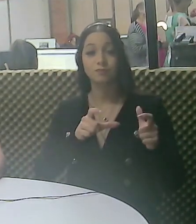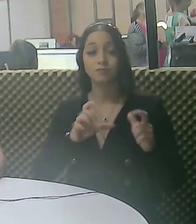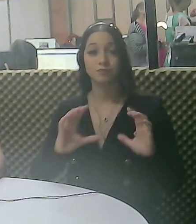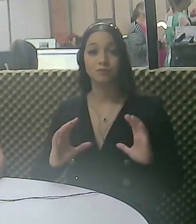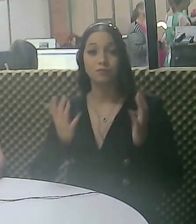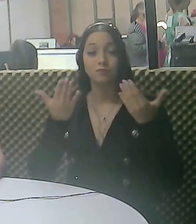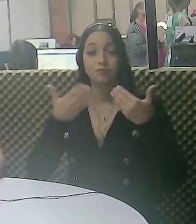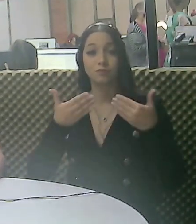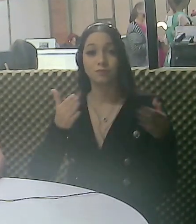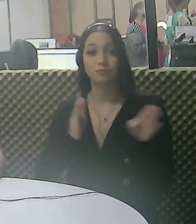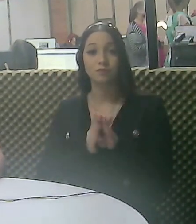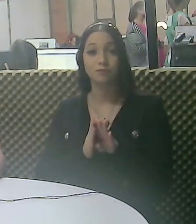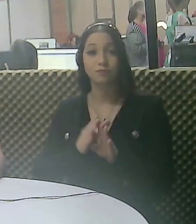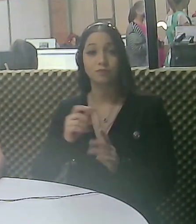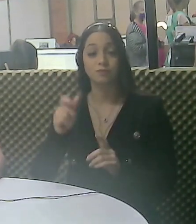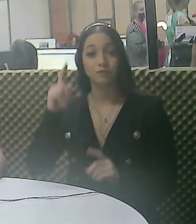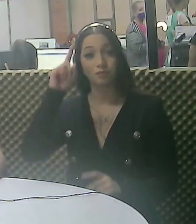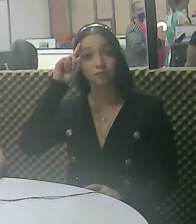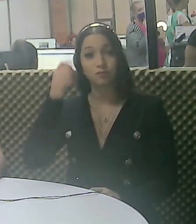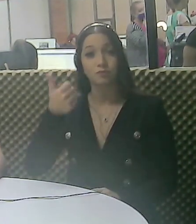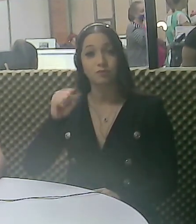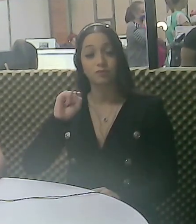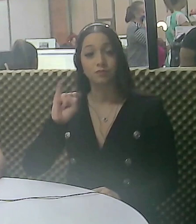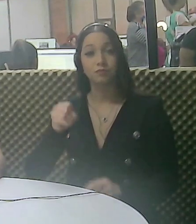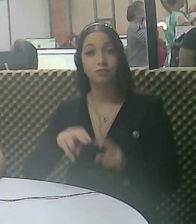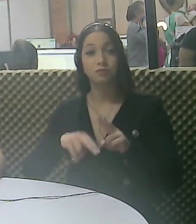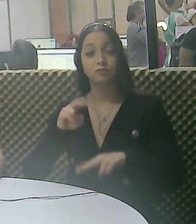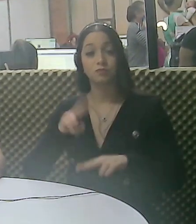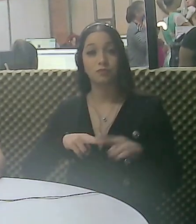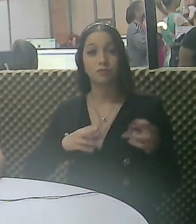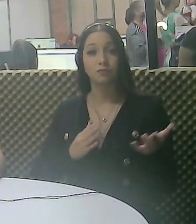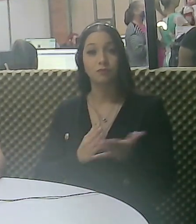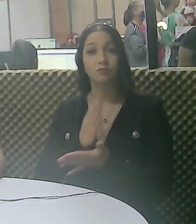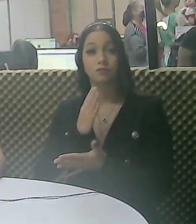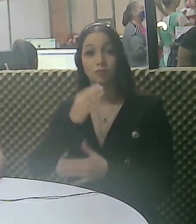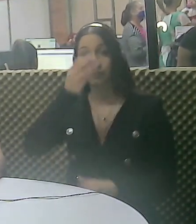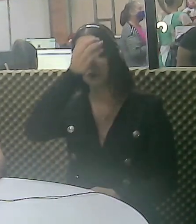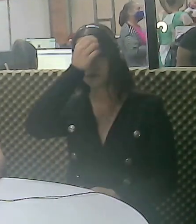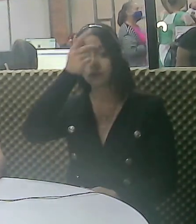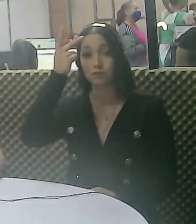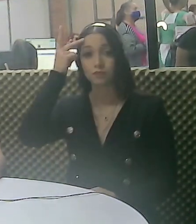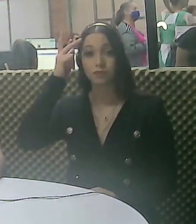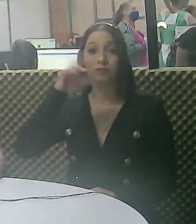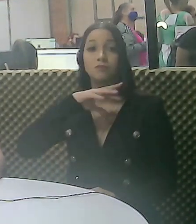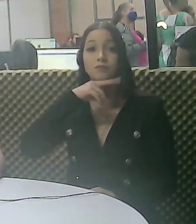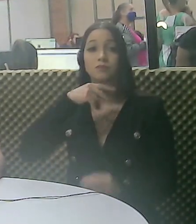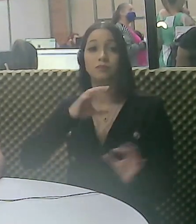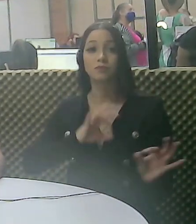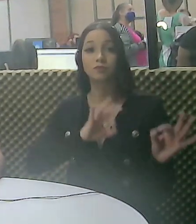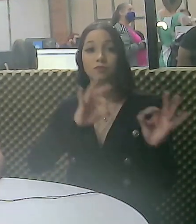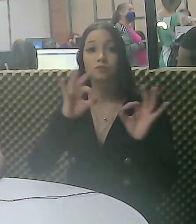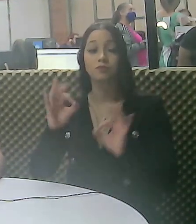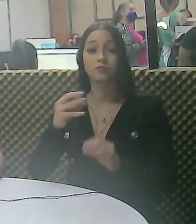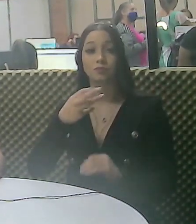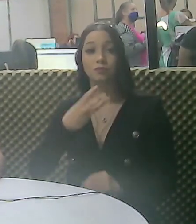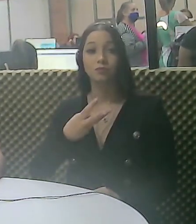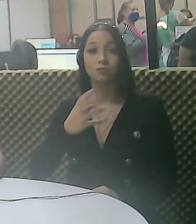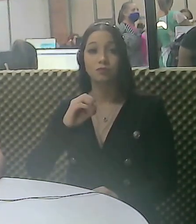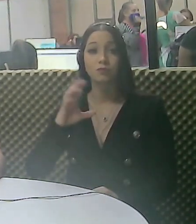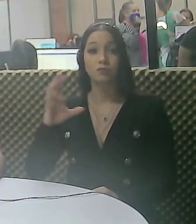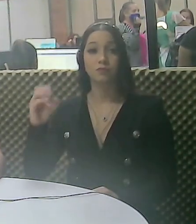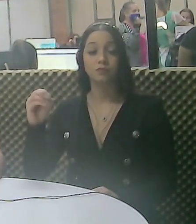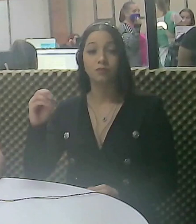campanha segue até 18 de junho. Durante a cerimônia de lançamento, o prefeito Odelmo Leão acompanhou o repasse de 300